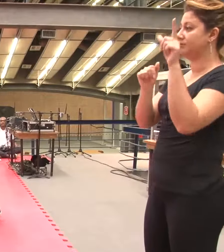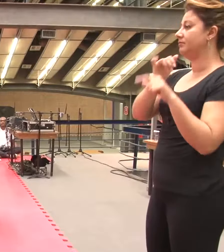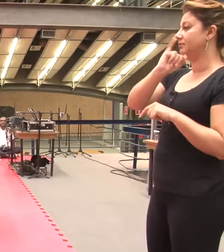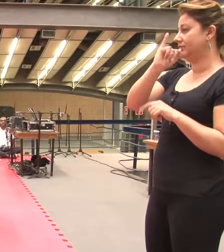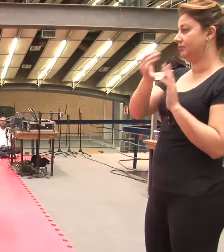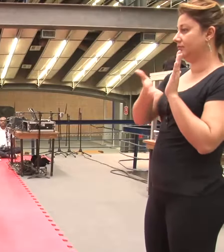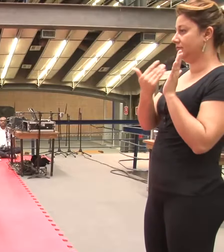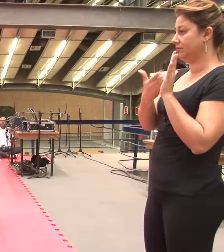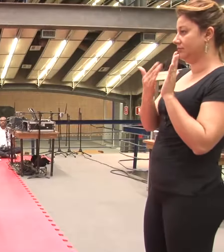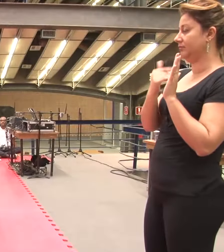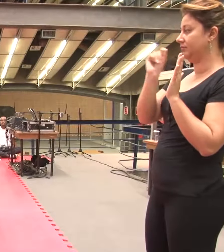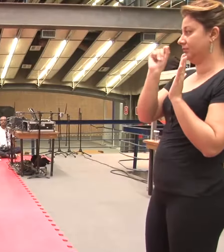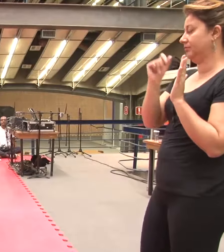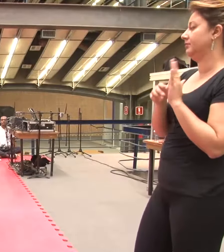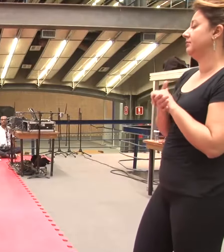outro livro para vocês.